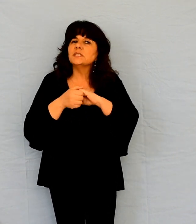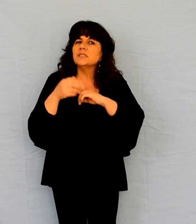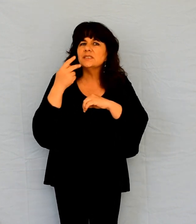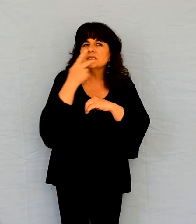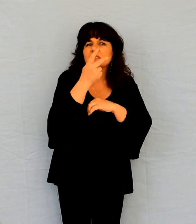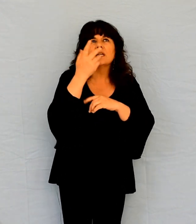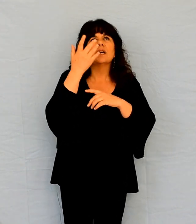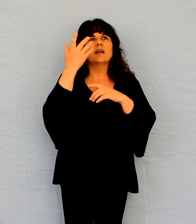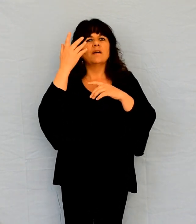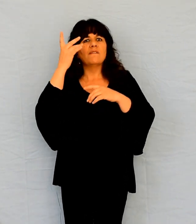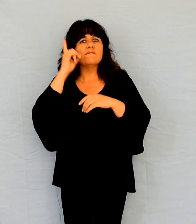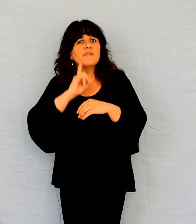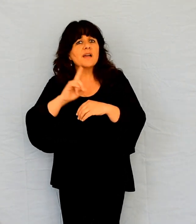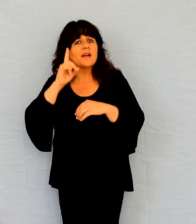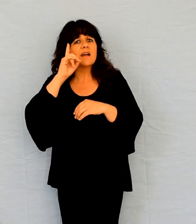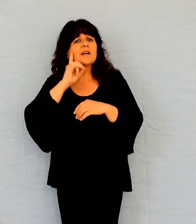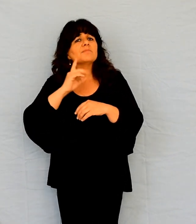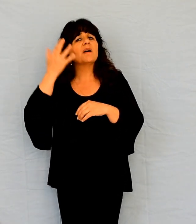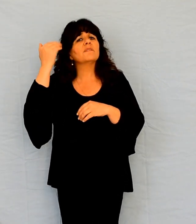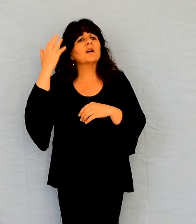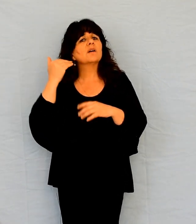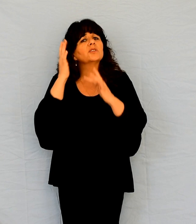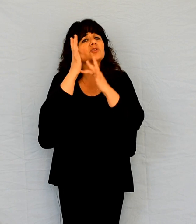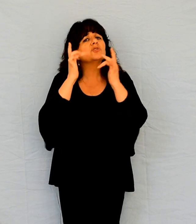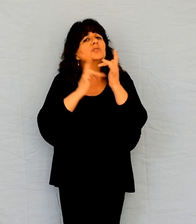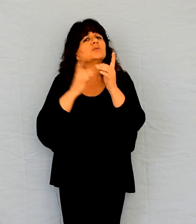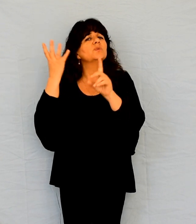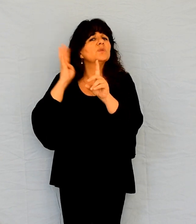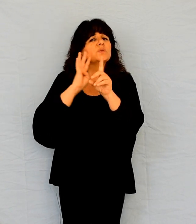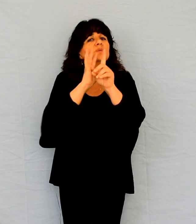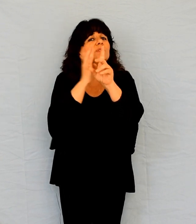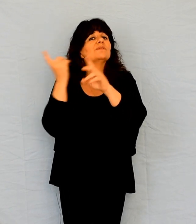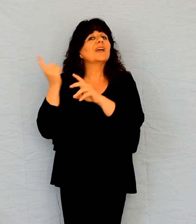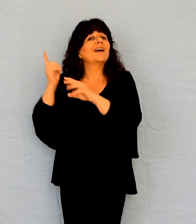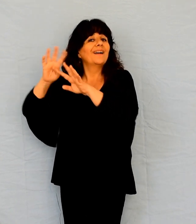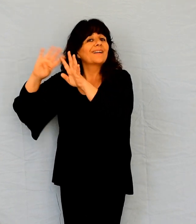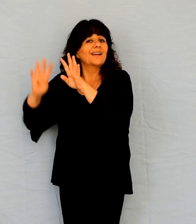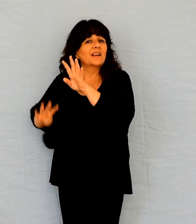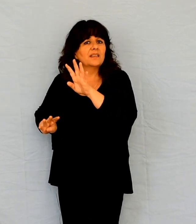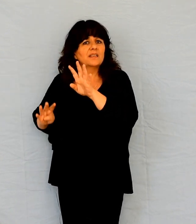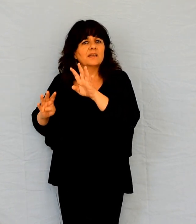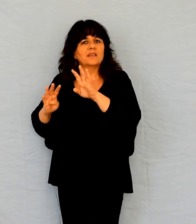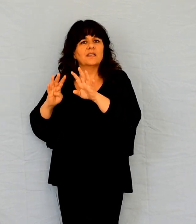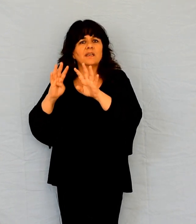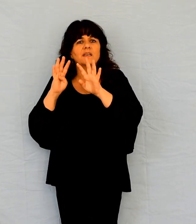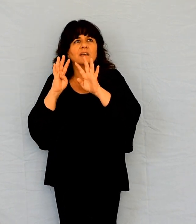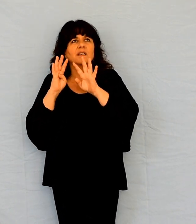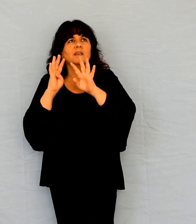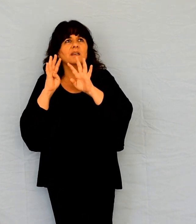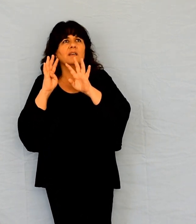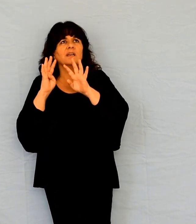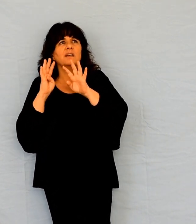les femmes qui le suivaient depuis la Galilée, se tenaient plus loin, pour regarder.